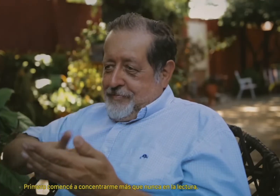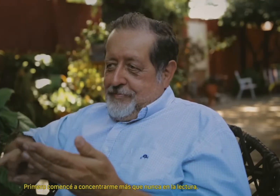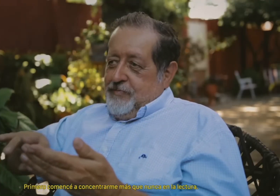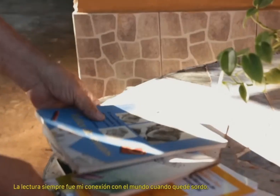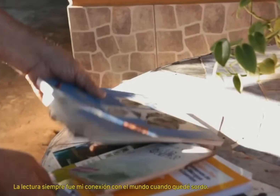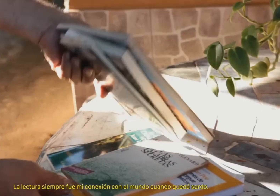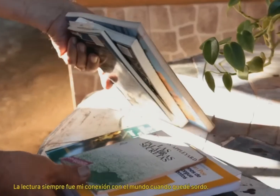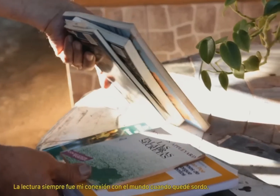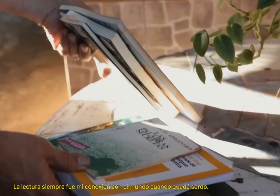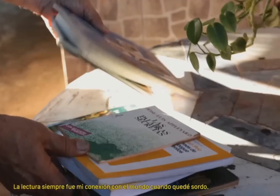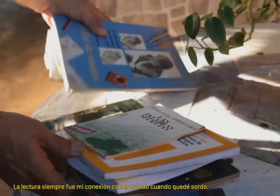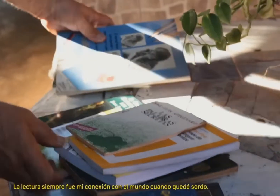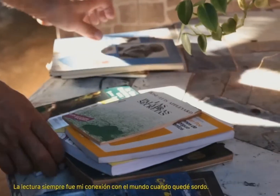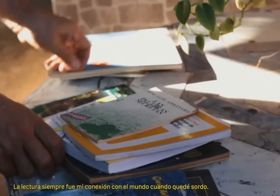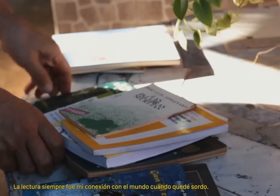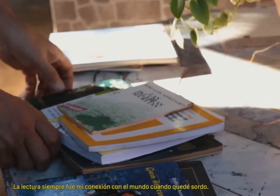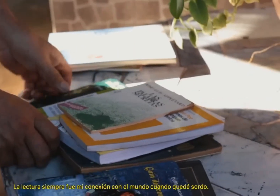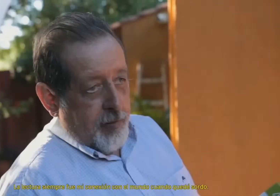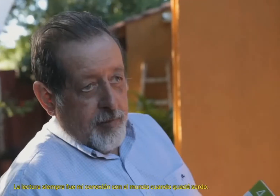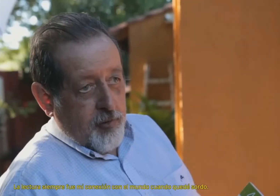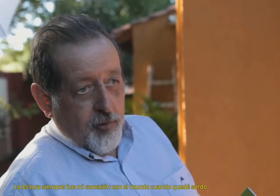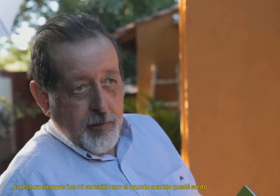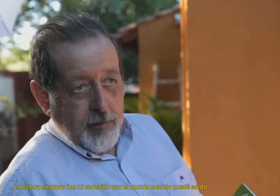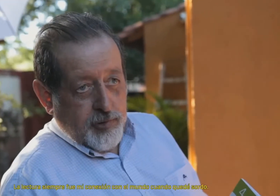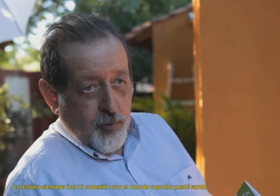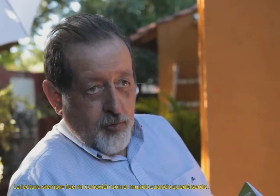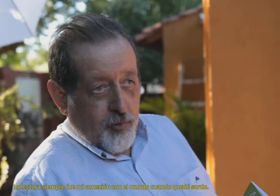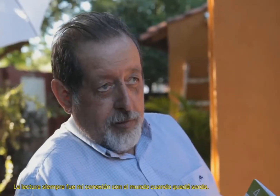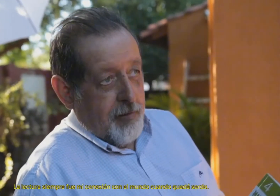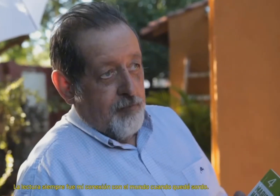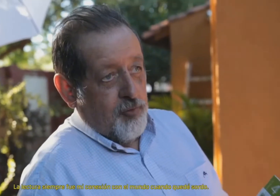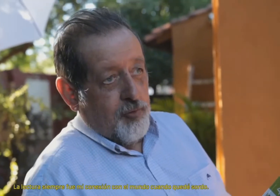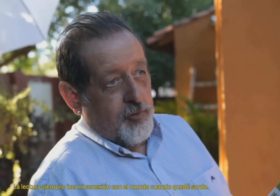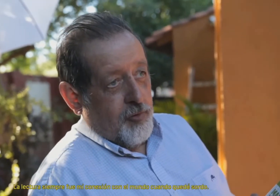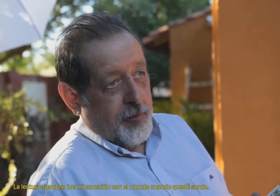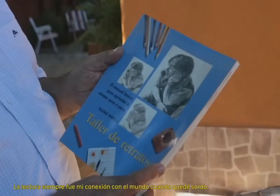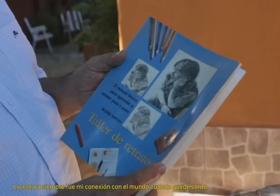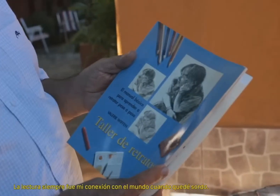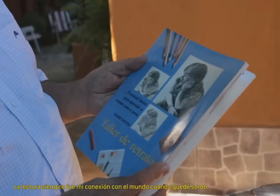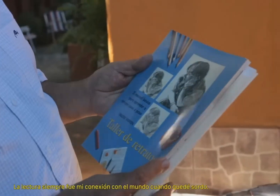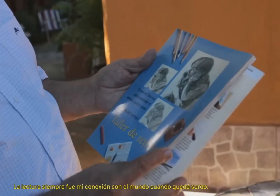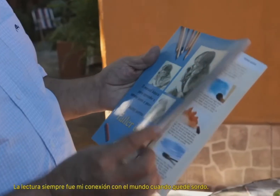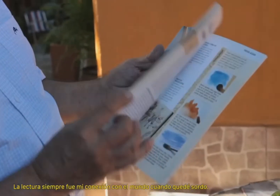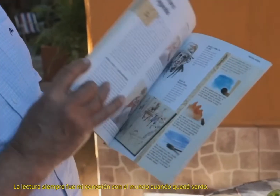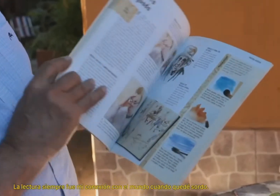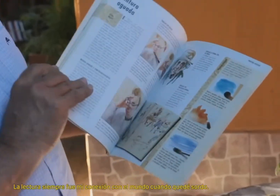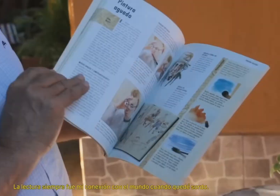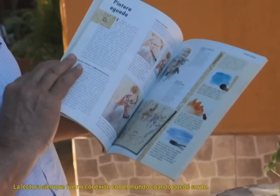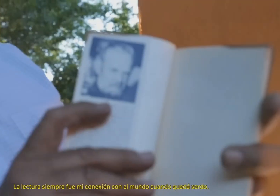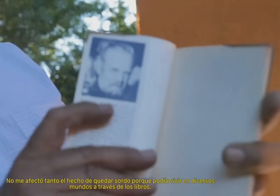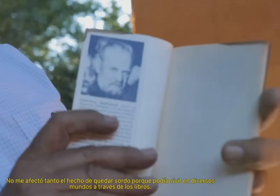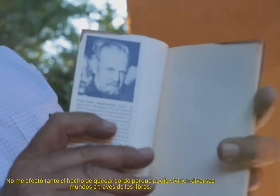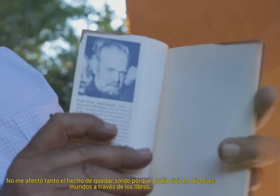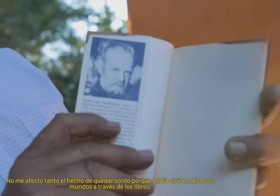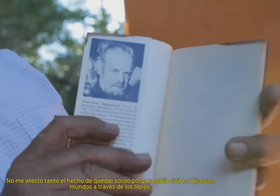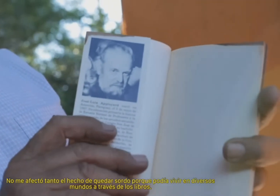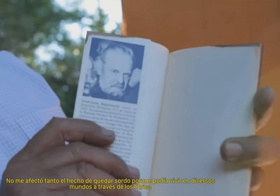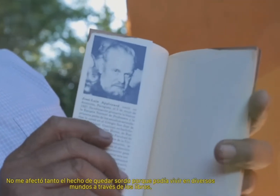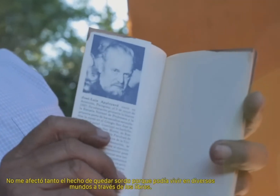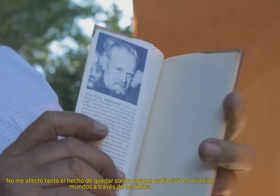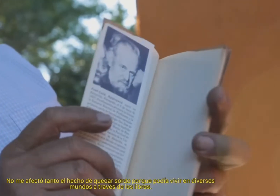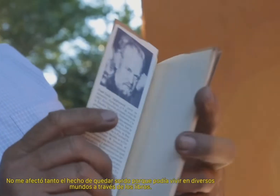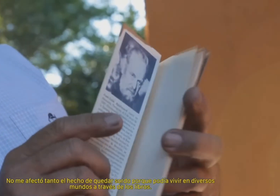lectura. La lectura siempre fue mi conexión con el mundo, cuando quedé sordo. No me